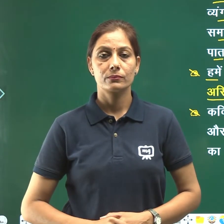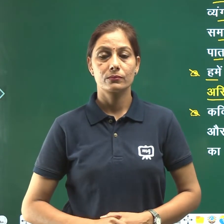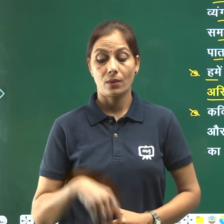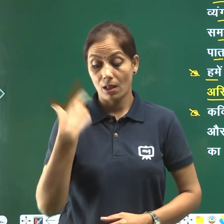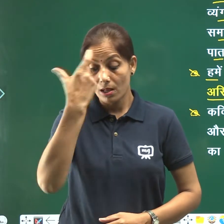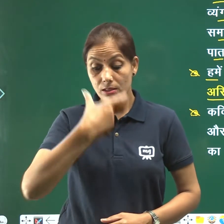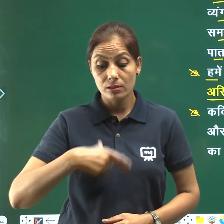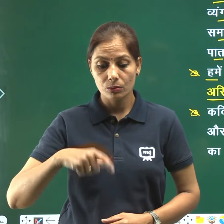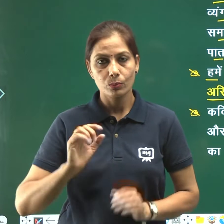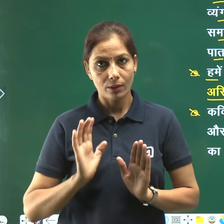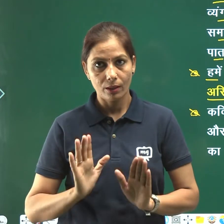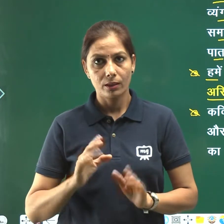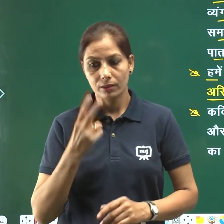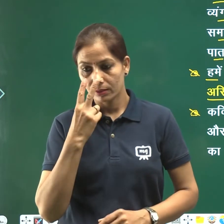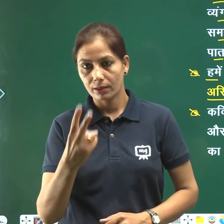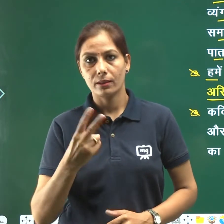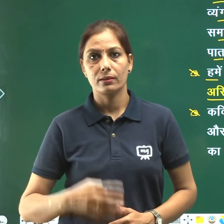अस्तित्व नजर आता है,